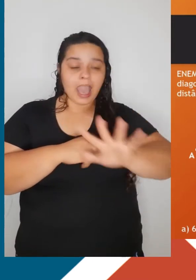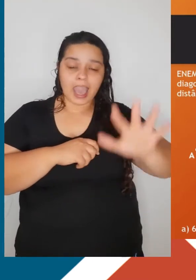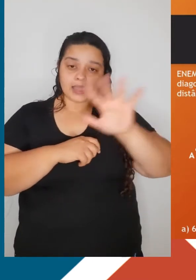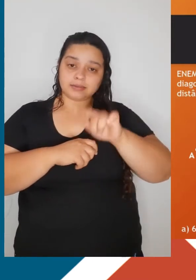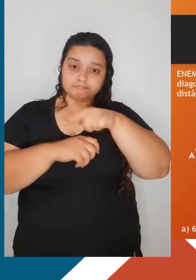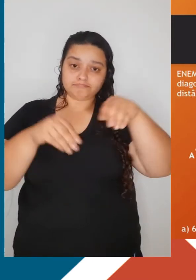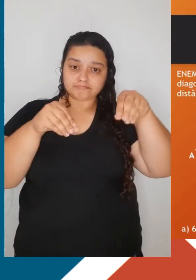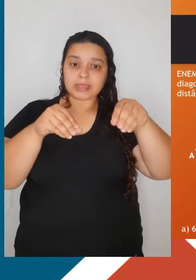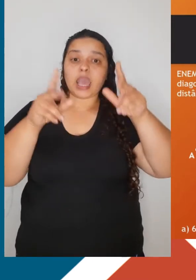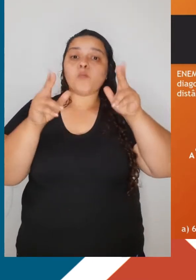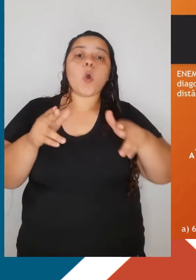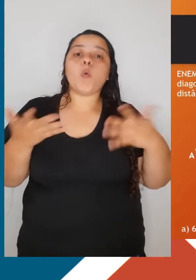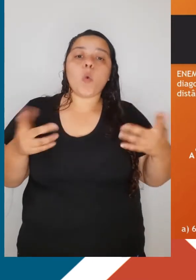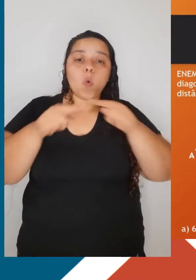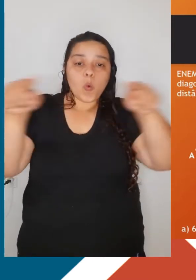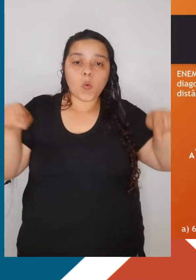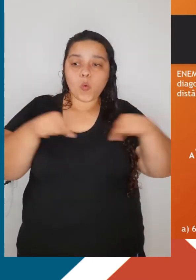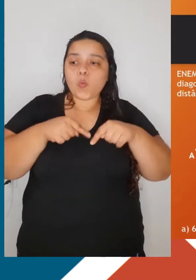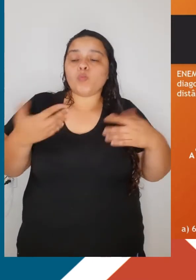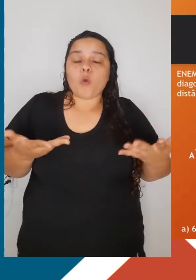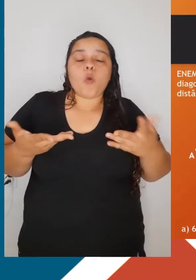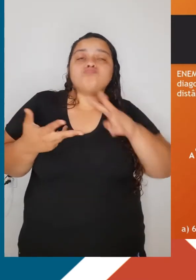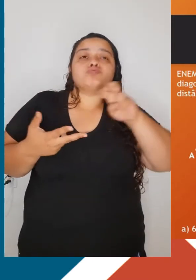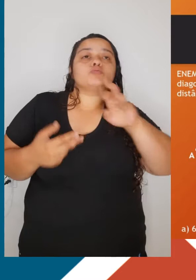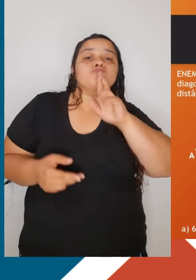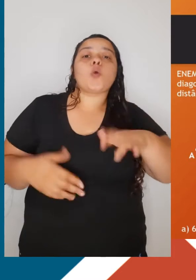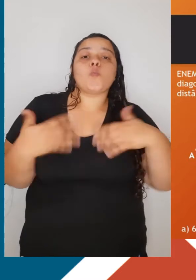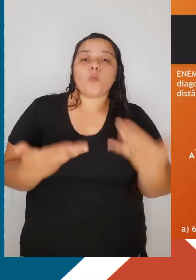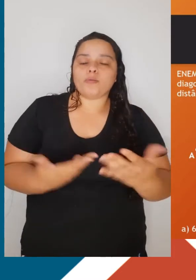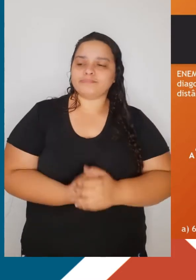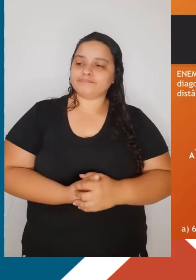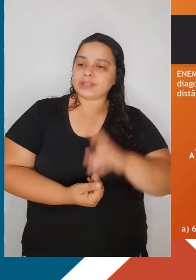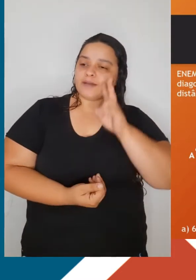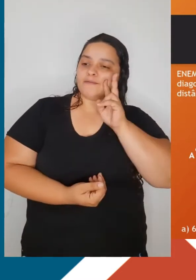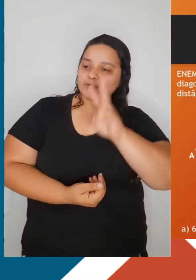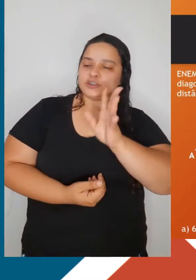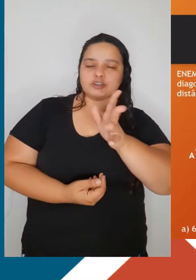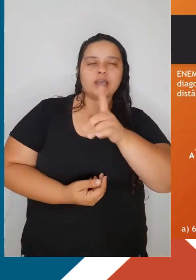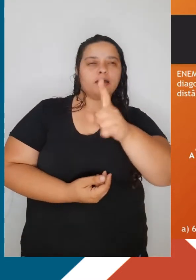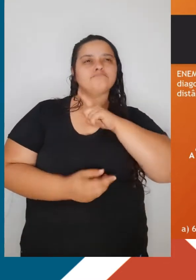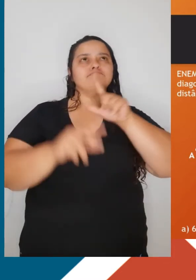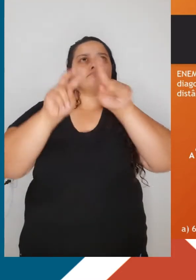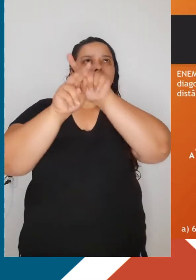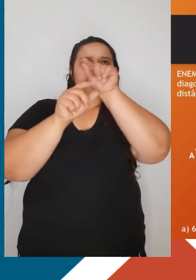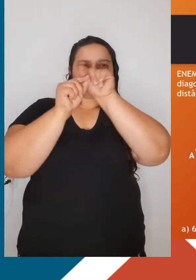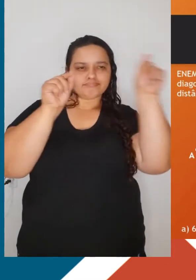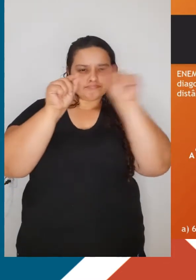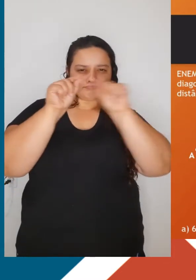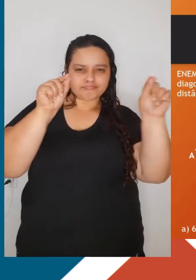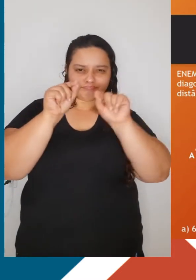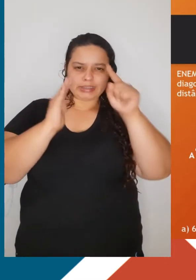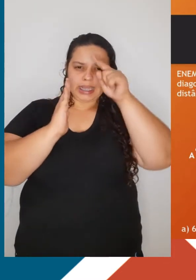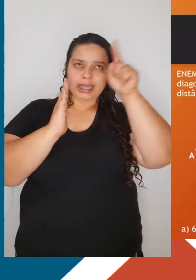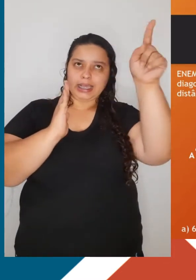quadrado desse terreno é igual a... Então vamos lá. Reunindo as informações que o enunciado da questão nos